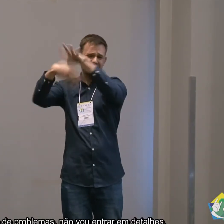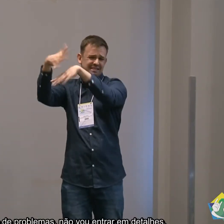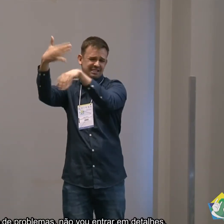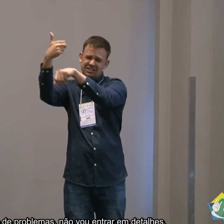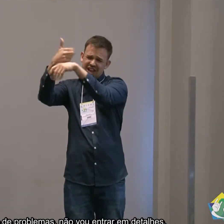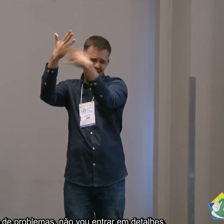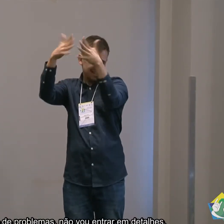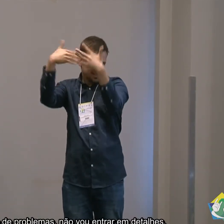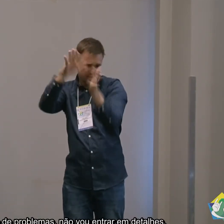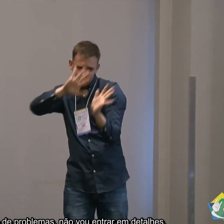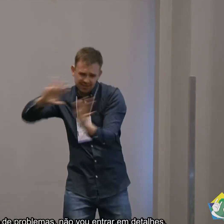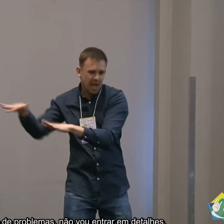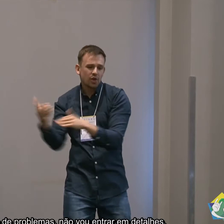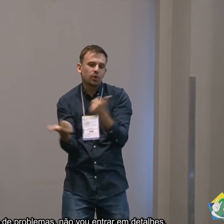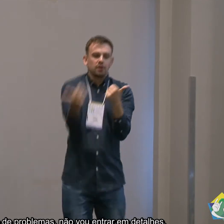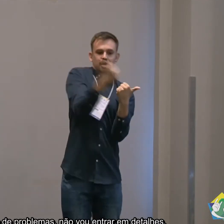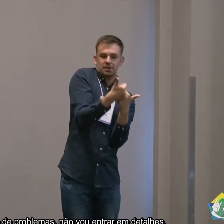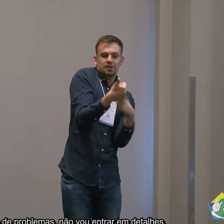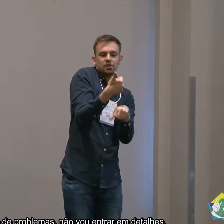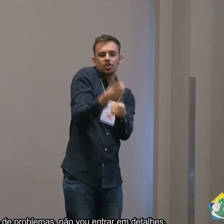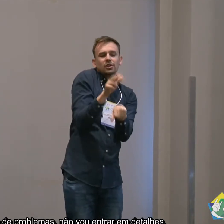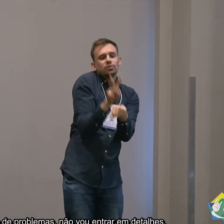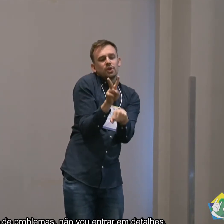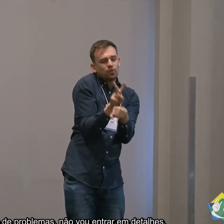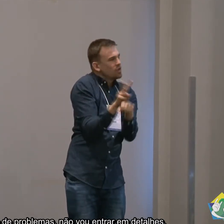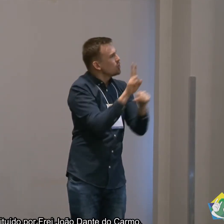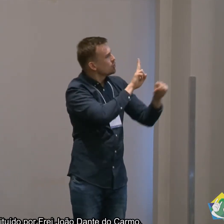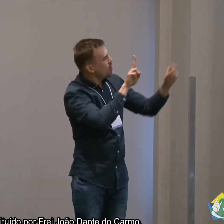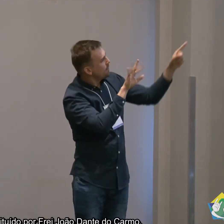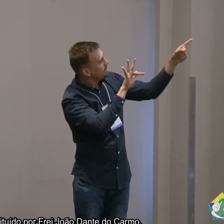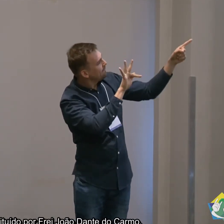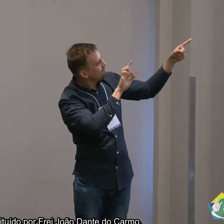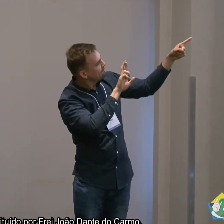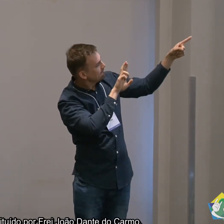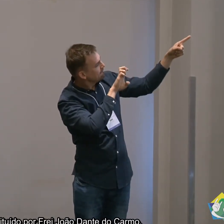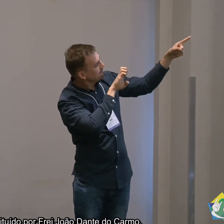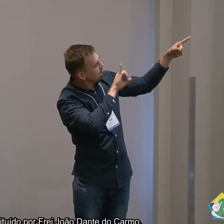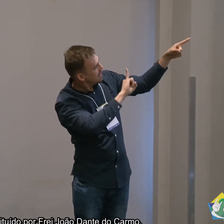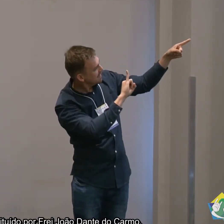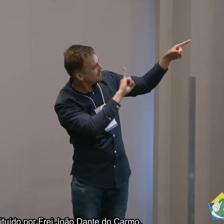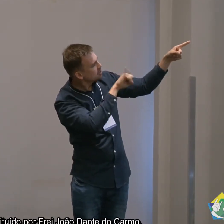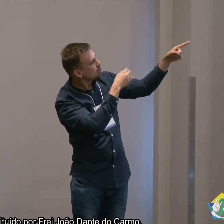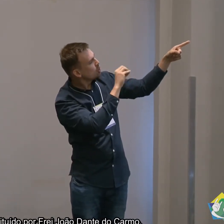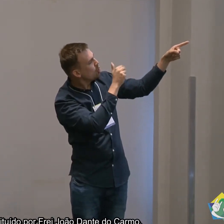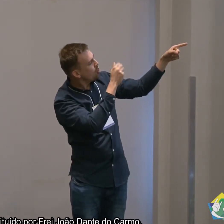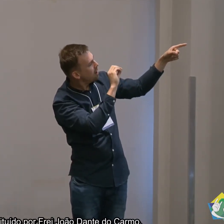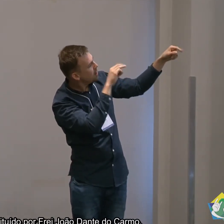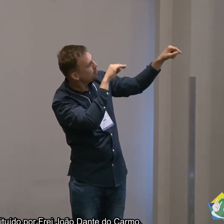Rue teve uma série de questões e problemas que eu não vou entrar em detalhes e foi substituído por Frei João Monte do Carmo